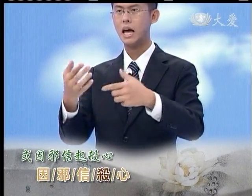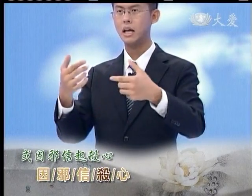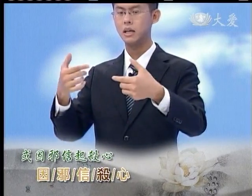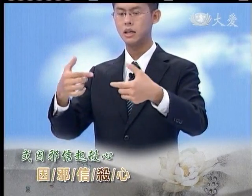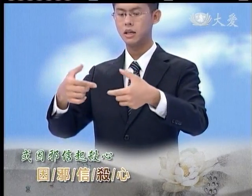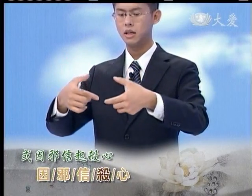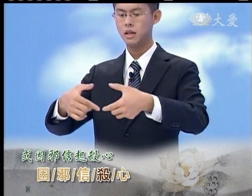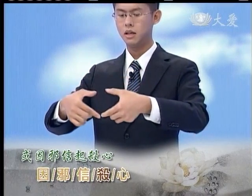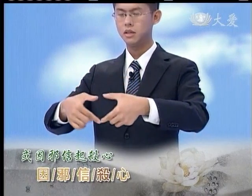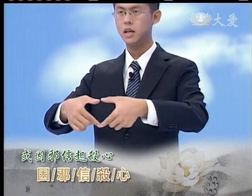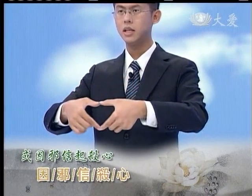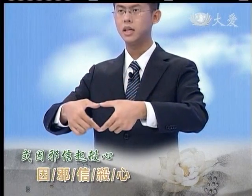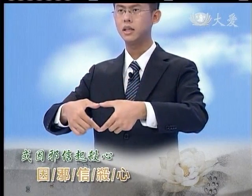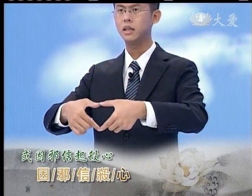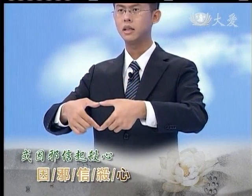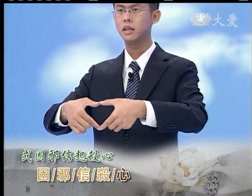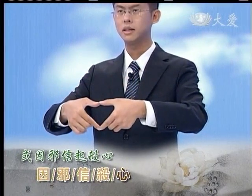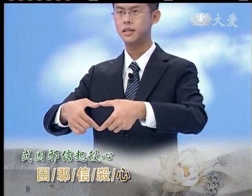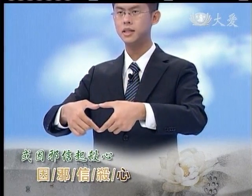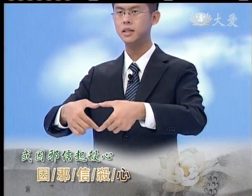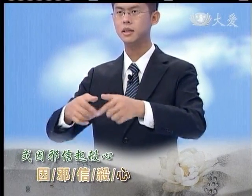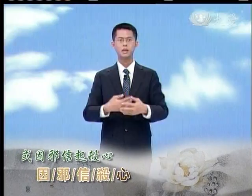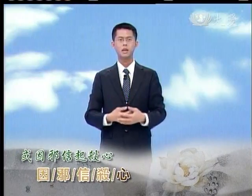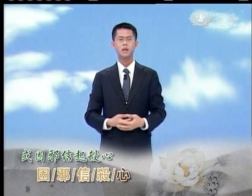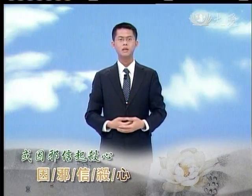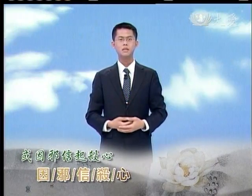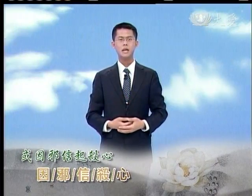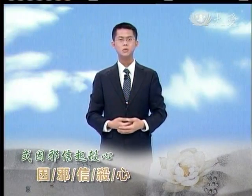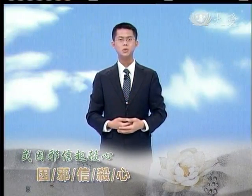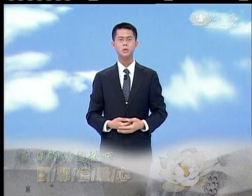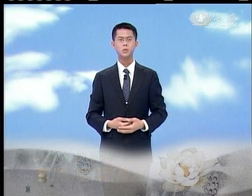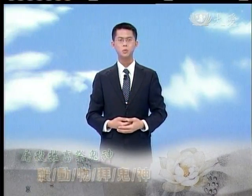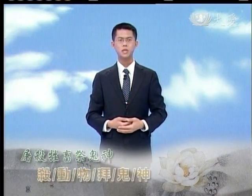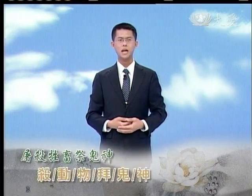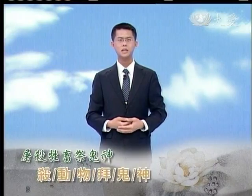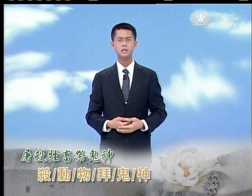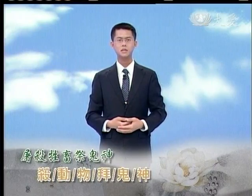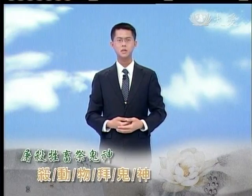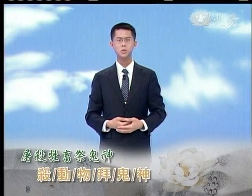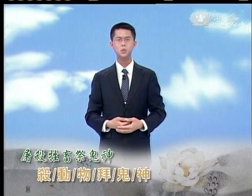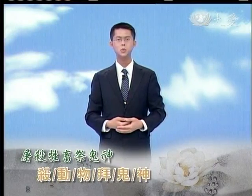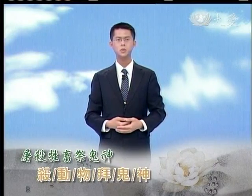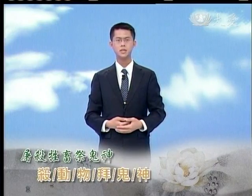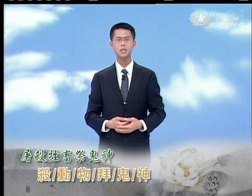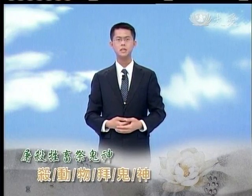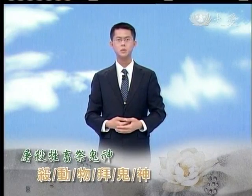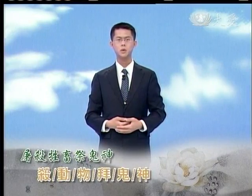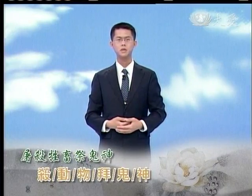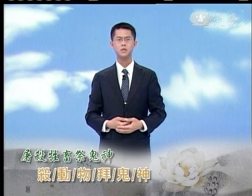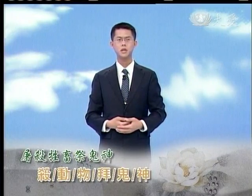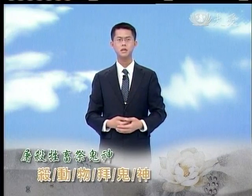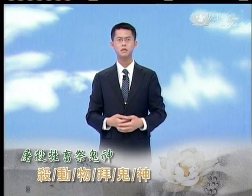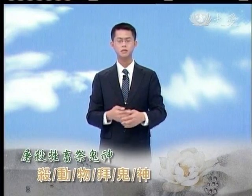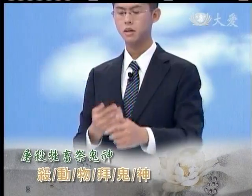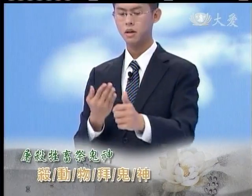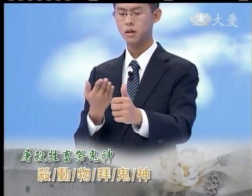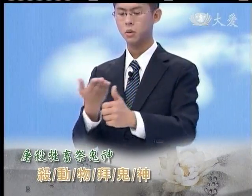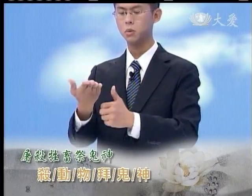害生灵的心。下一句：屠杀牲畜祭鬼神，屠